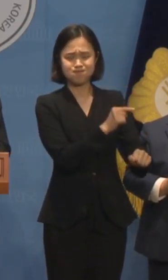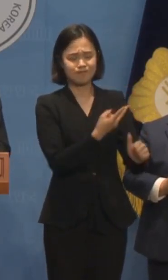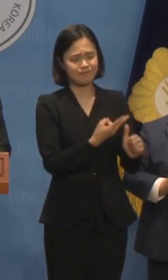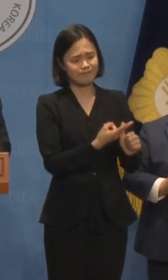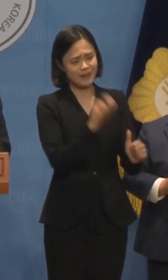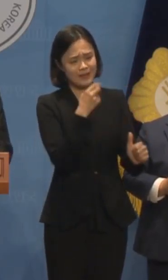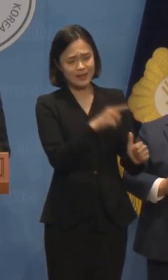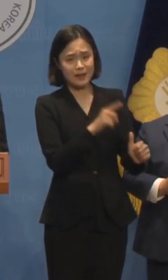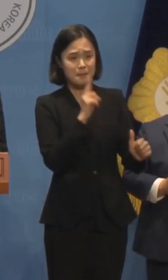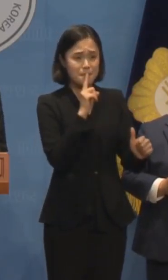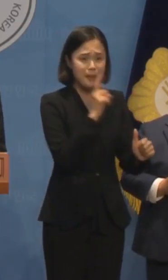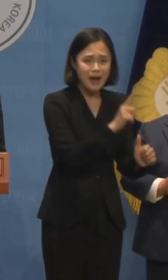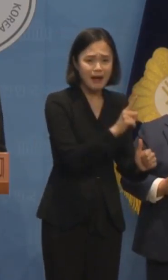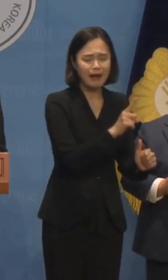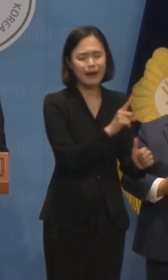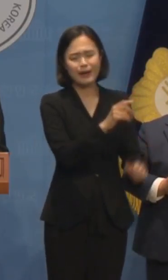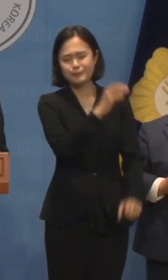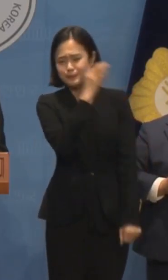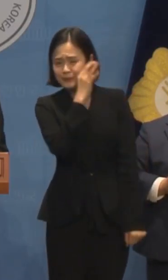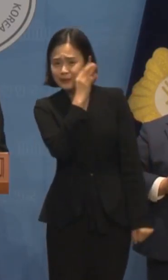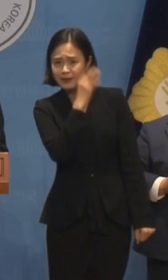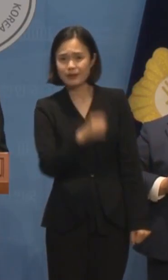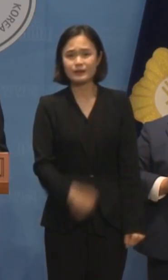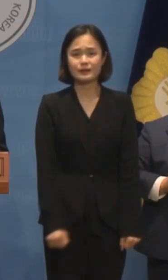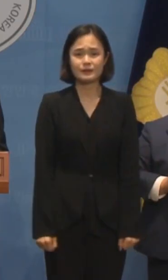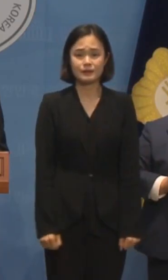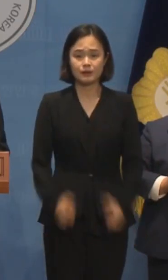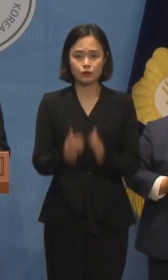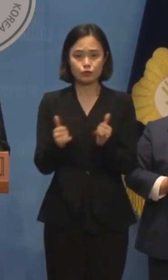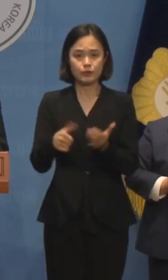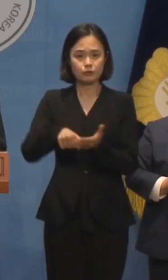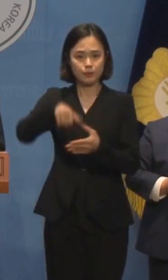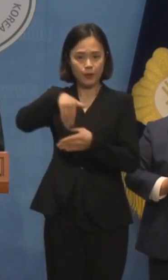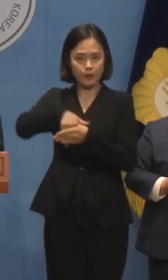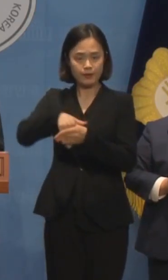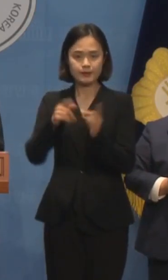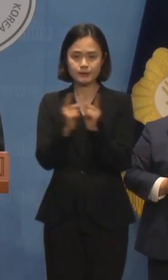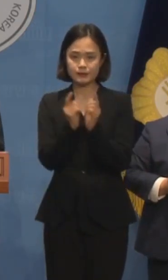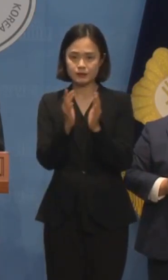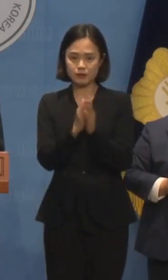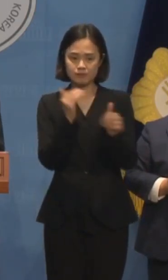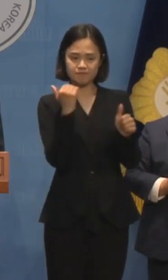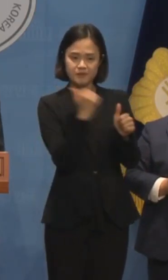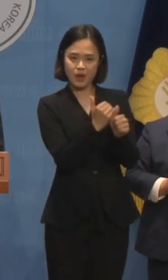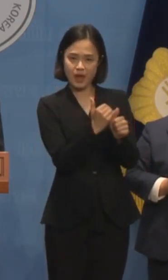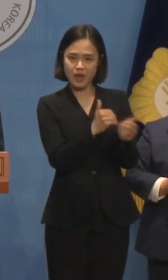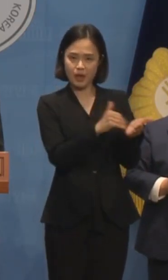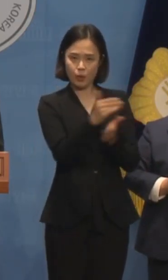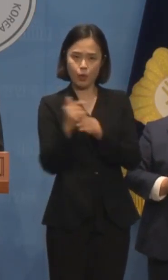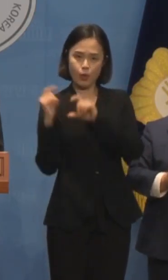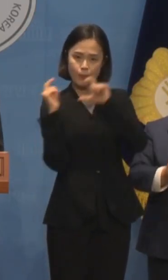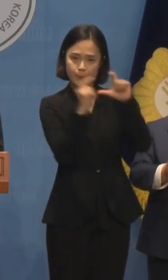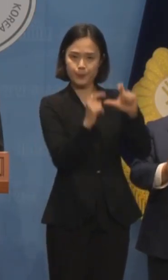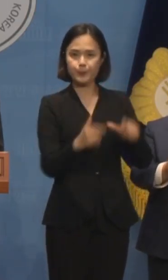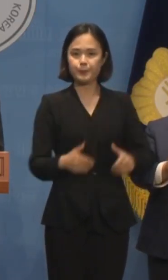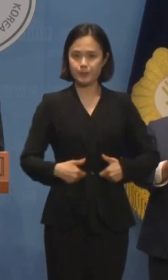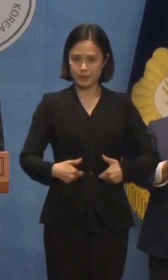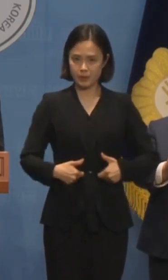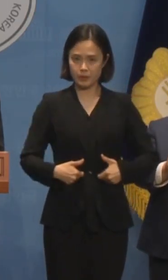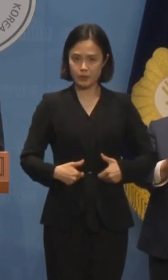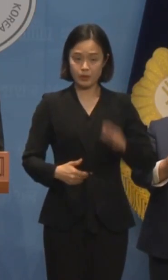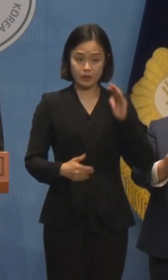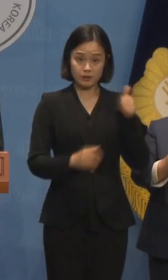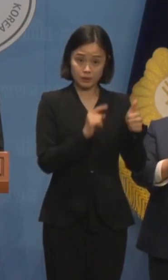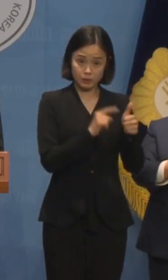과분하고 국민 투표로 직접 해고해야 합니다. 따라서 윤석열 정권 임기를 2년